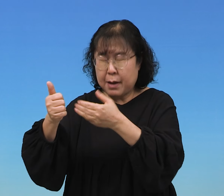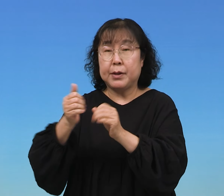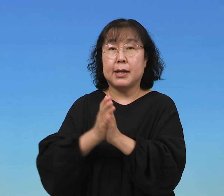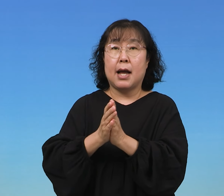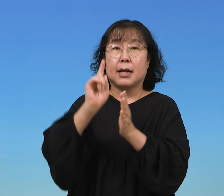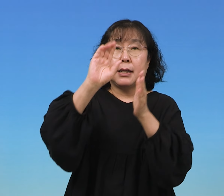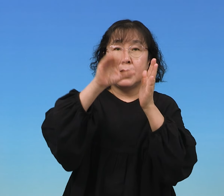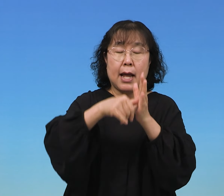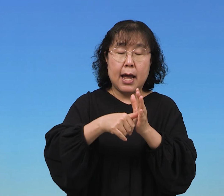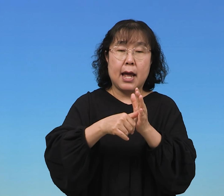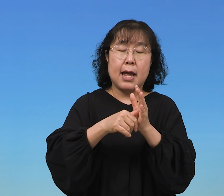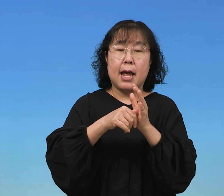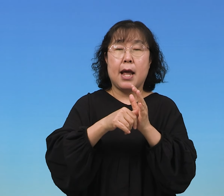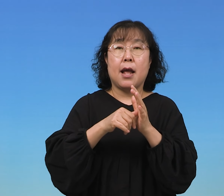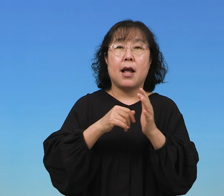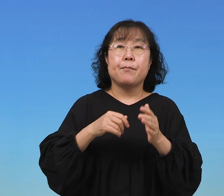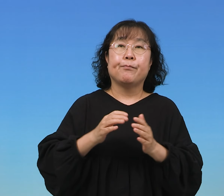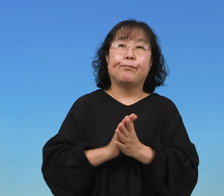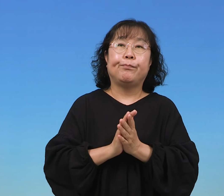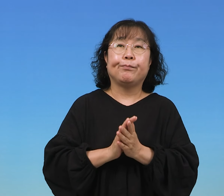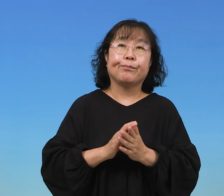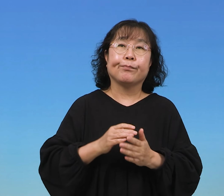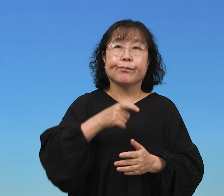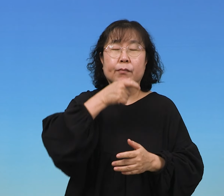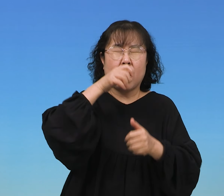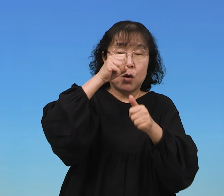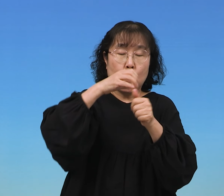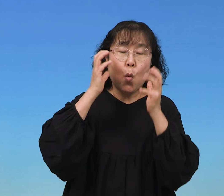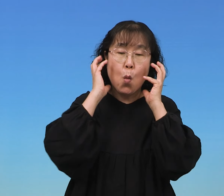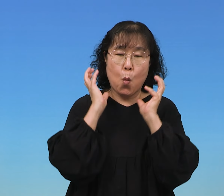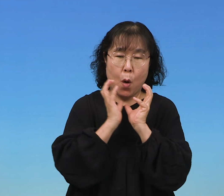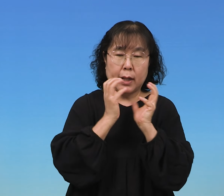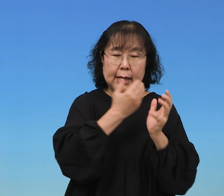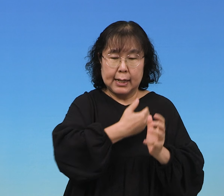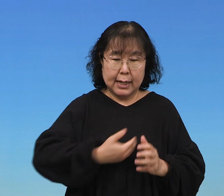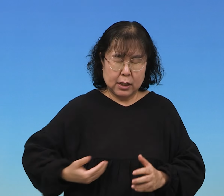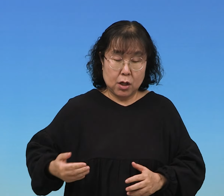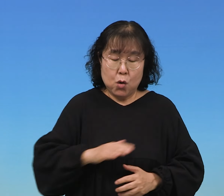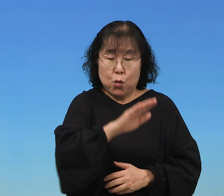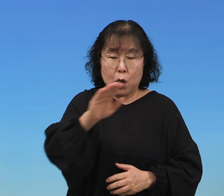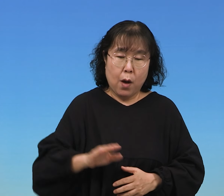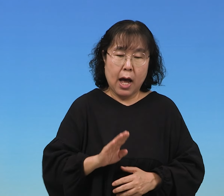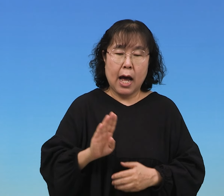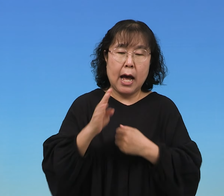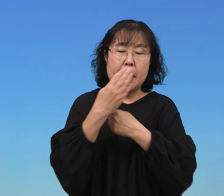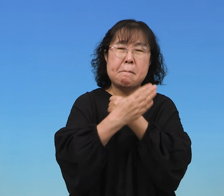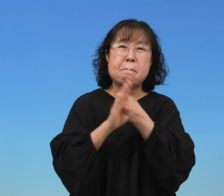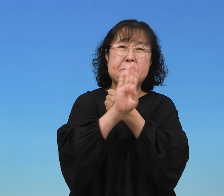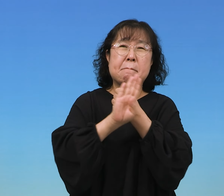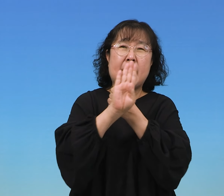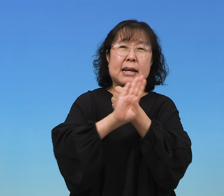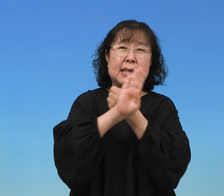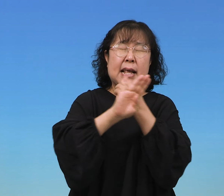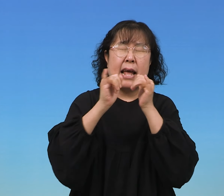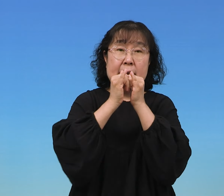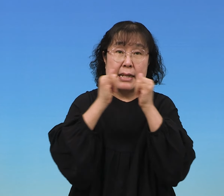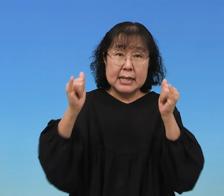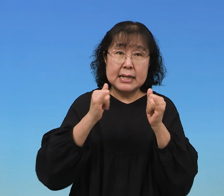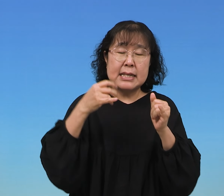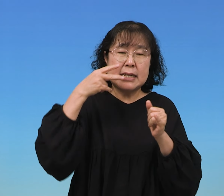14절. 그때에 요한의 제자들이 예수께 나와 이르되 우리와 바리새인들은 금식하는데 어찌하여